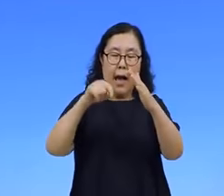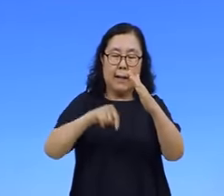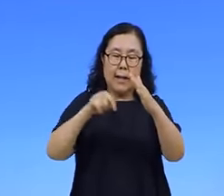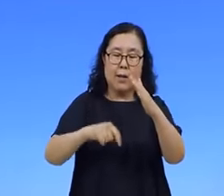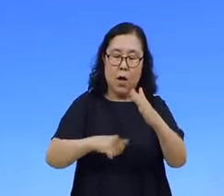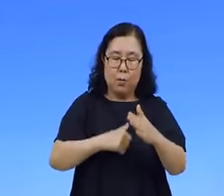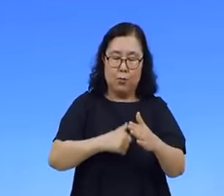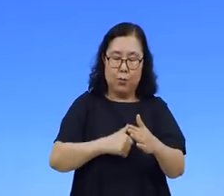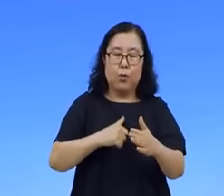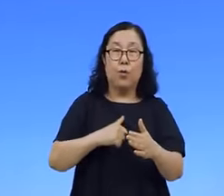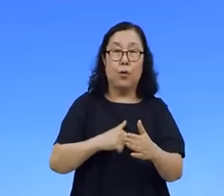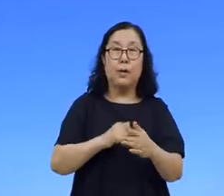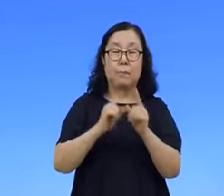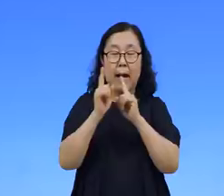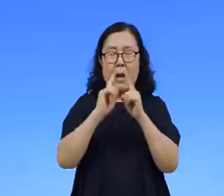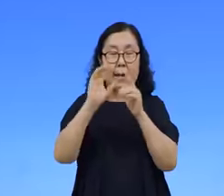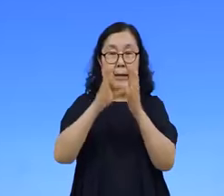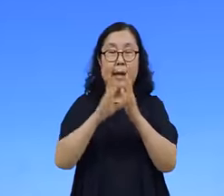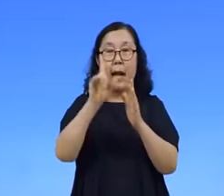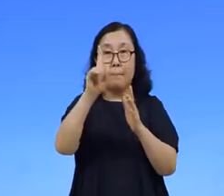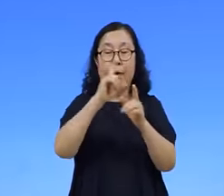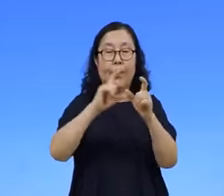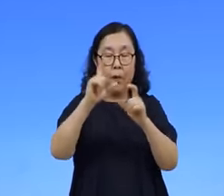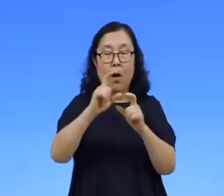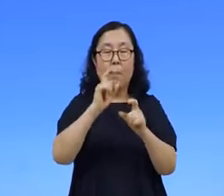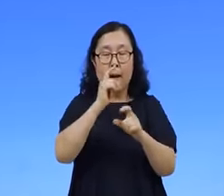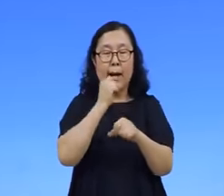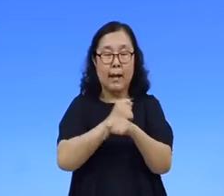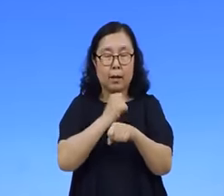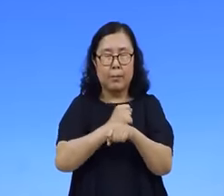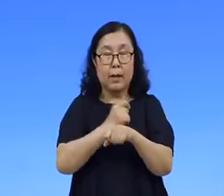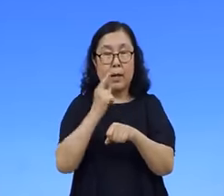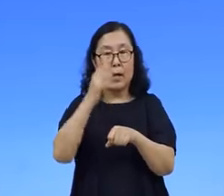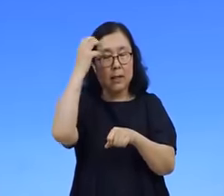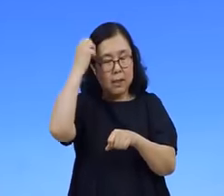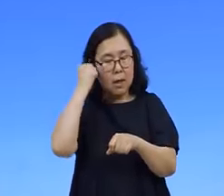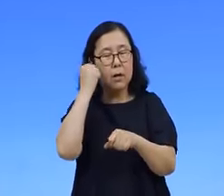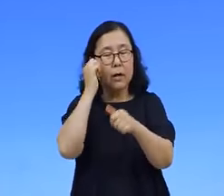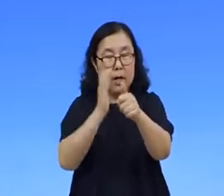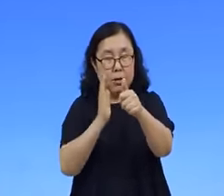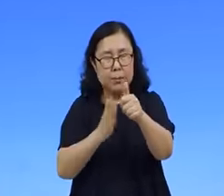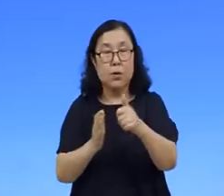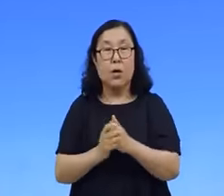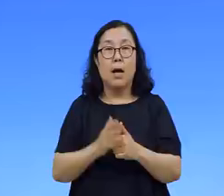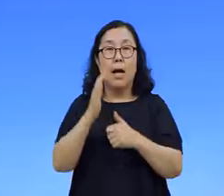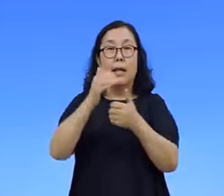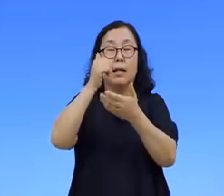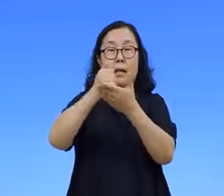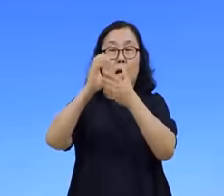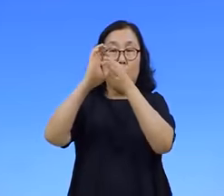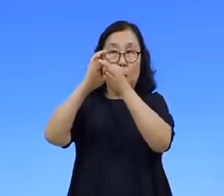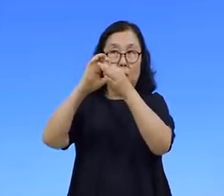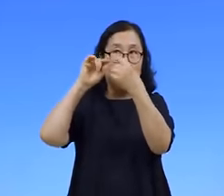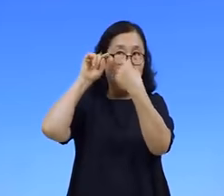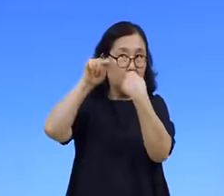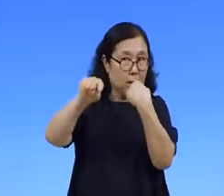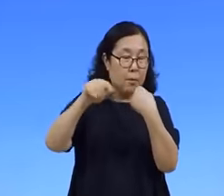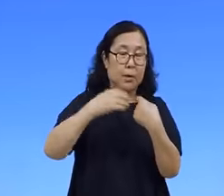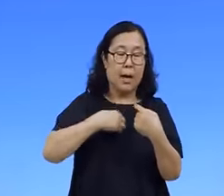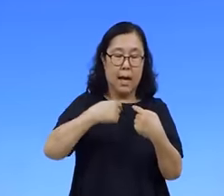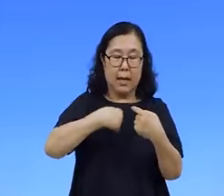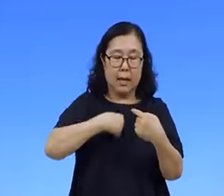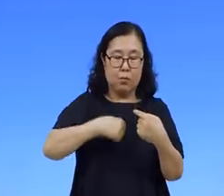분노를 다룰 때 한 번 더 가인을 언급하겠지만요, 이거 기억하셔야 됩니다. 하나님과의 관계가 어긋나면 이제 우리에게는 분한